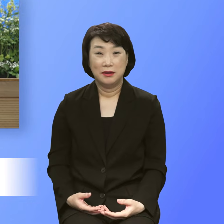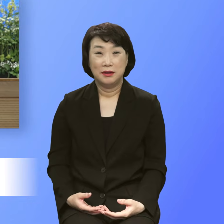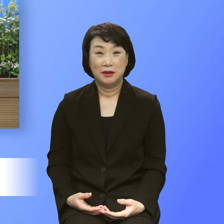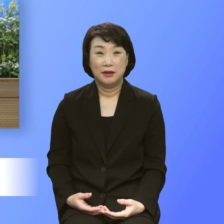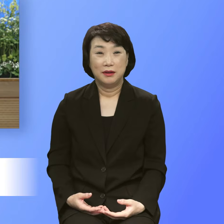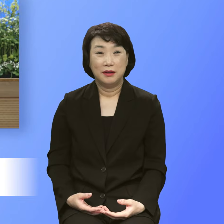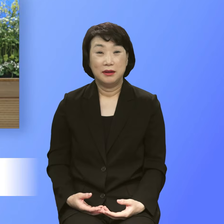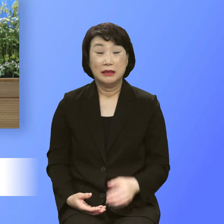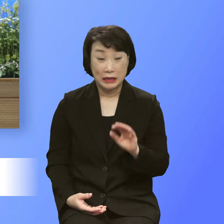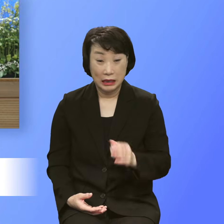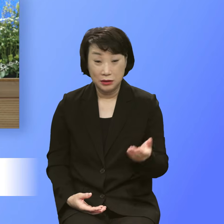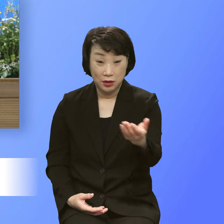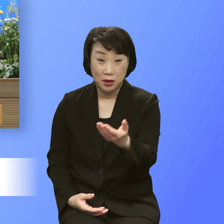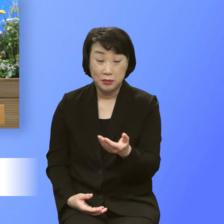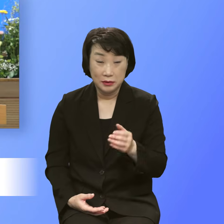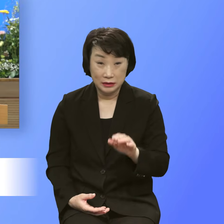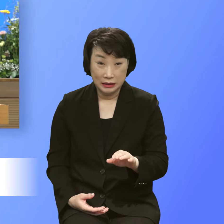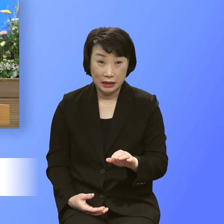여러분,